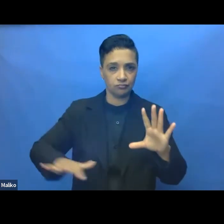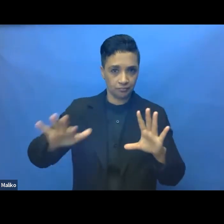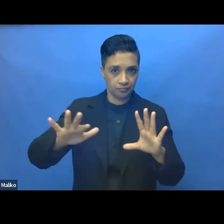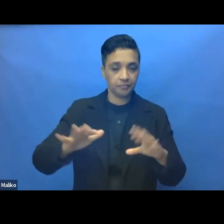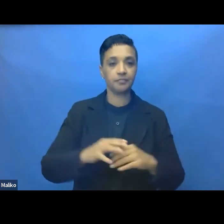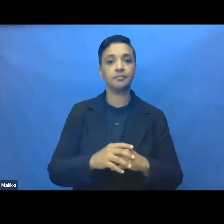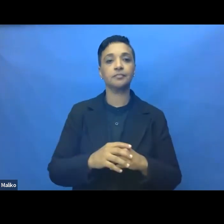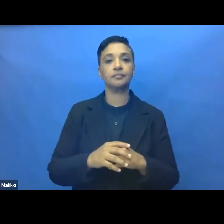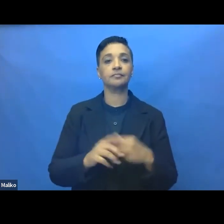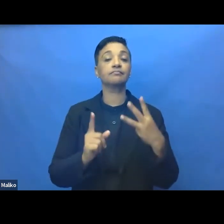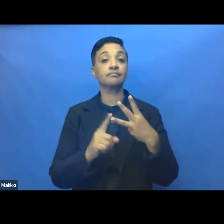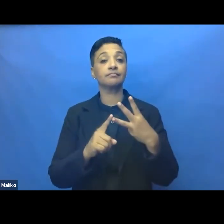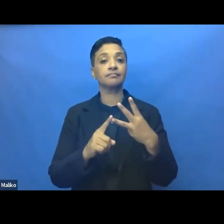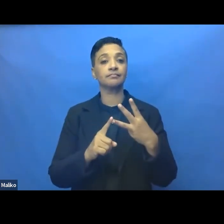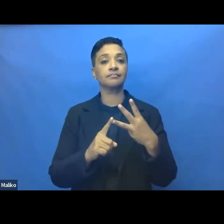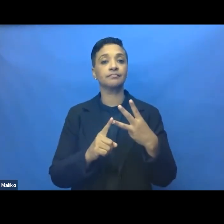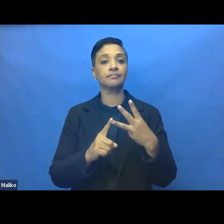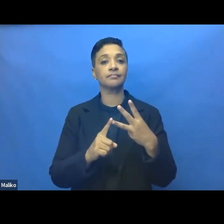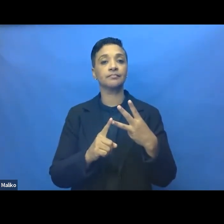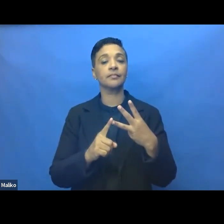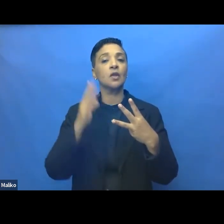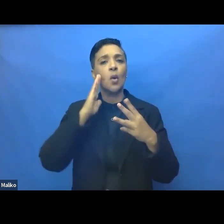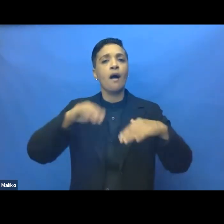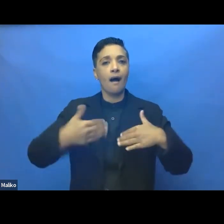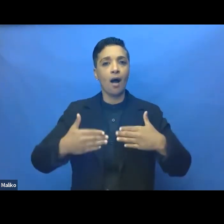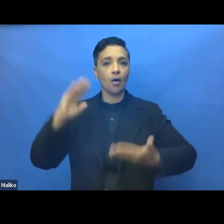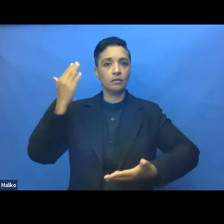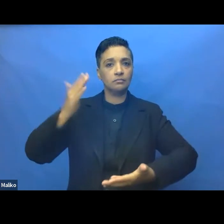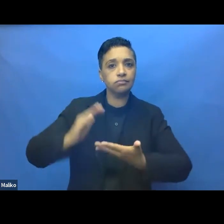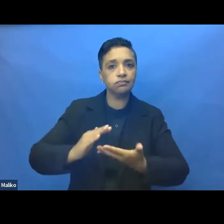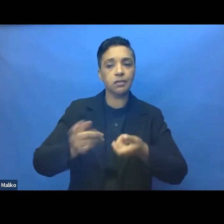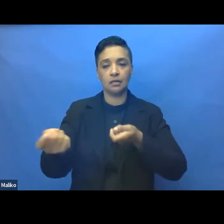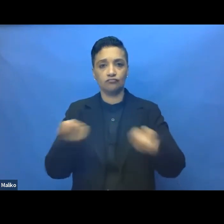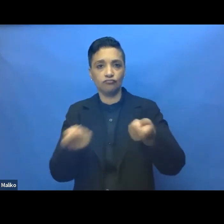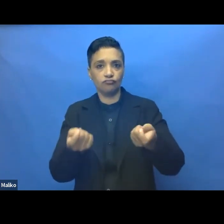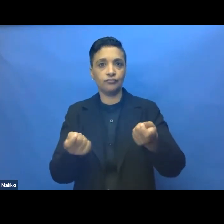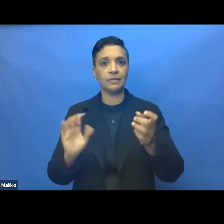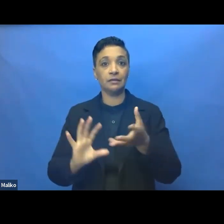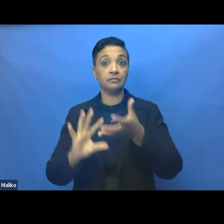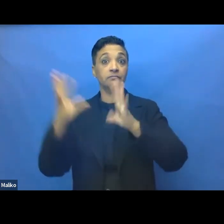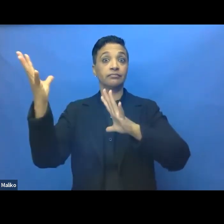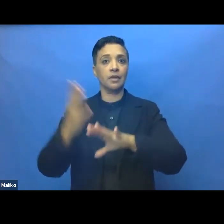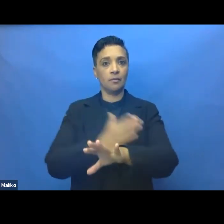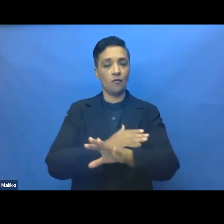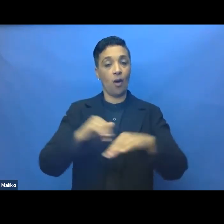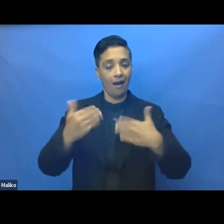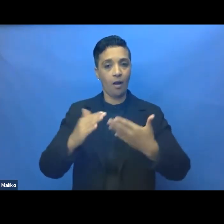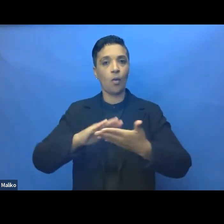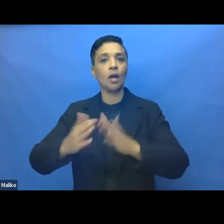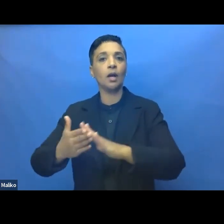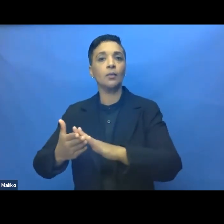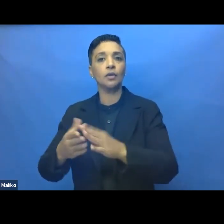possibles et dans leur territoire, identifier des concepts et des stratégies en